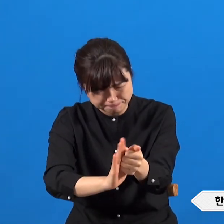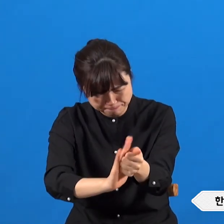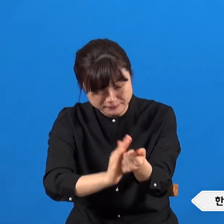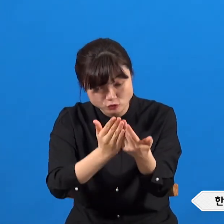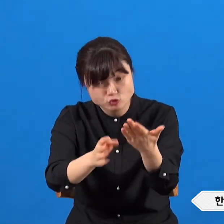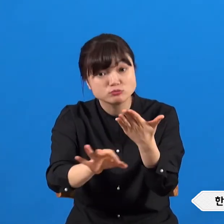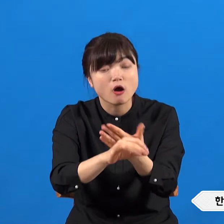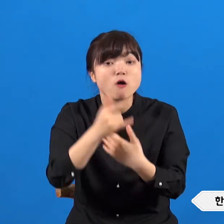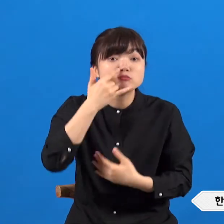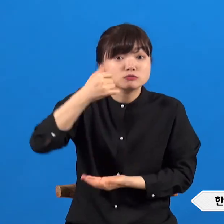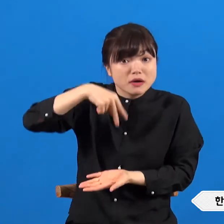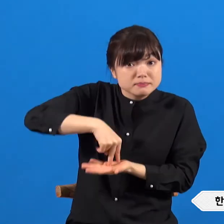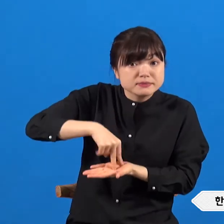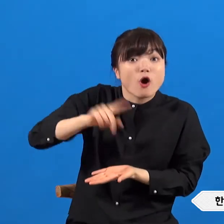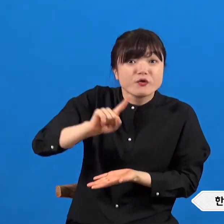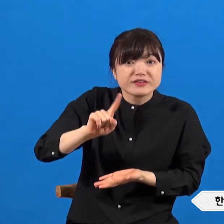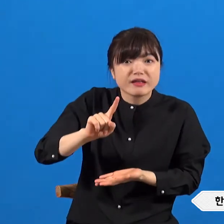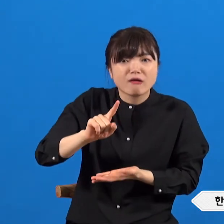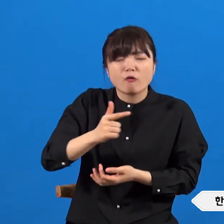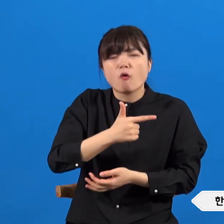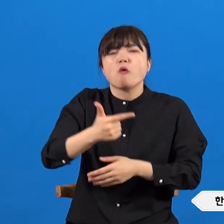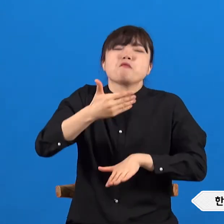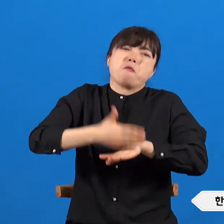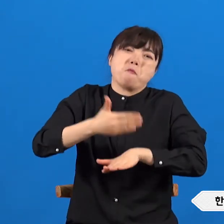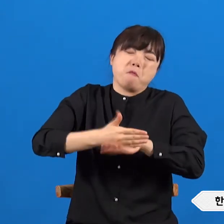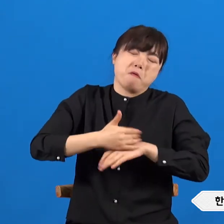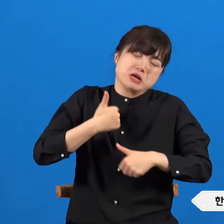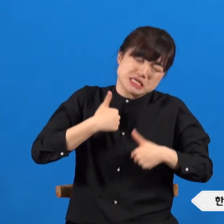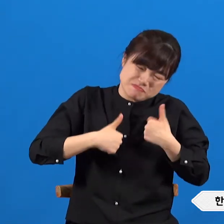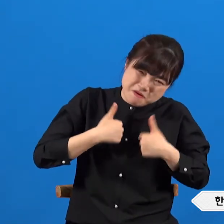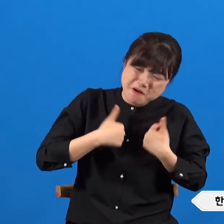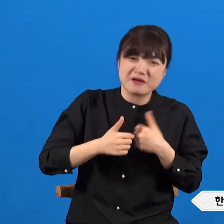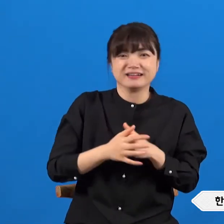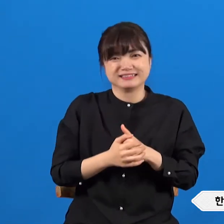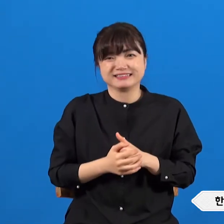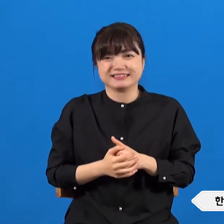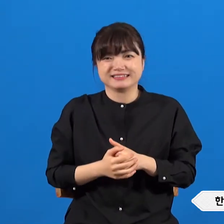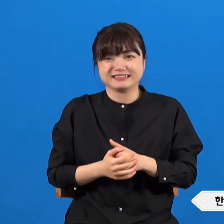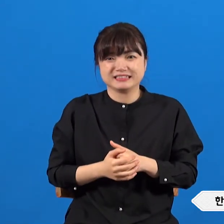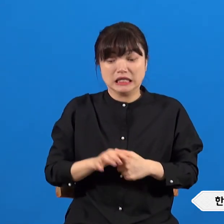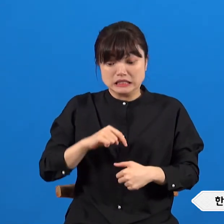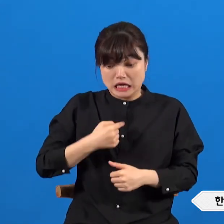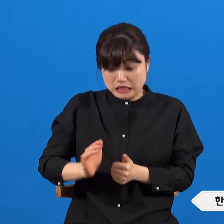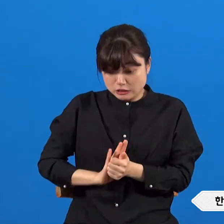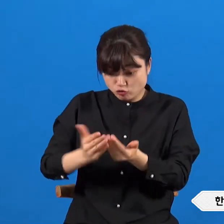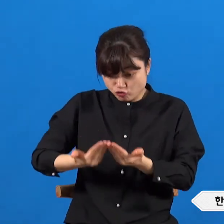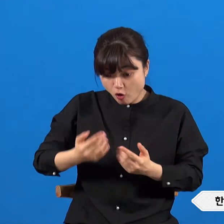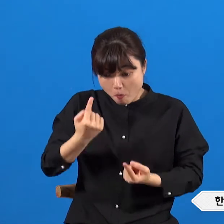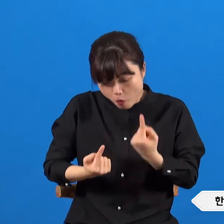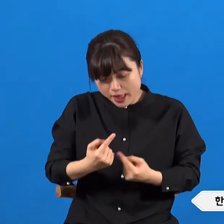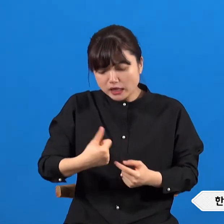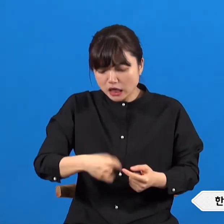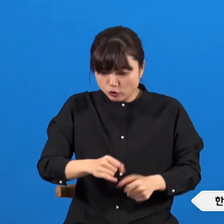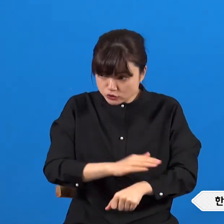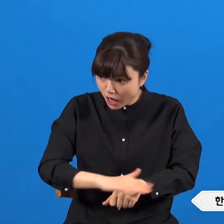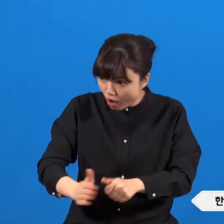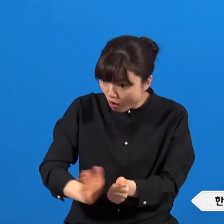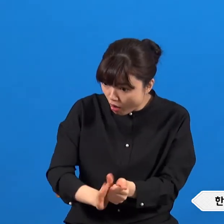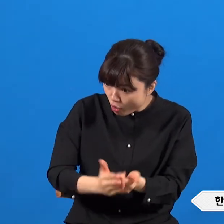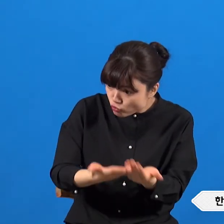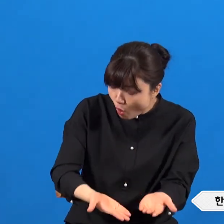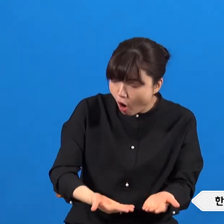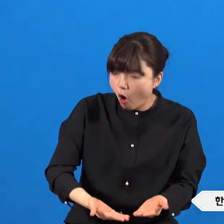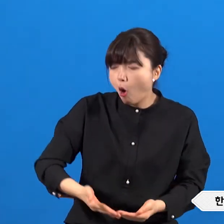그 부모는 말할 수 없이 고마워하고 기뻐합니다. 자기에게 해준 것보다 자녀에게 잘해준 것을